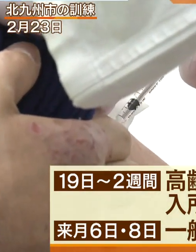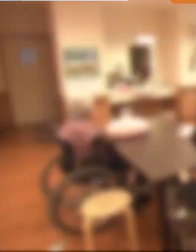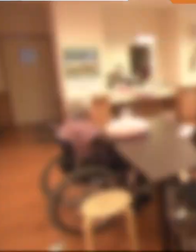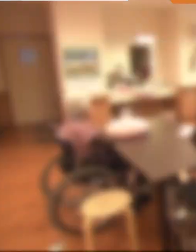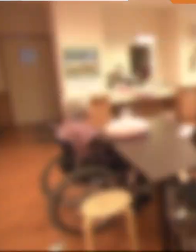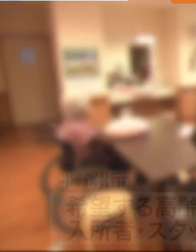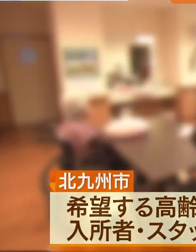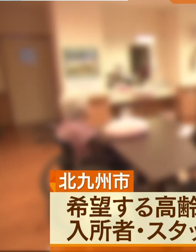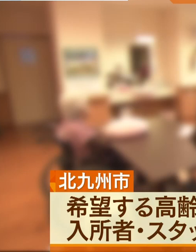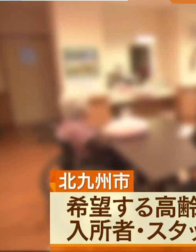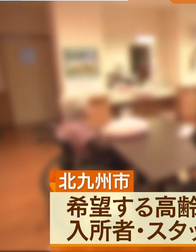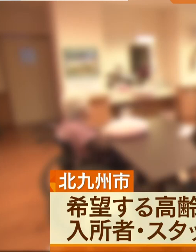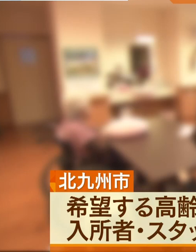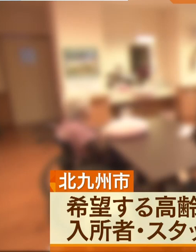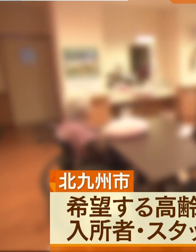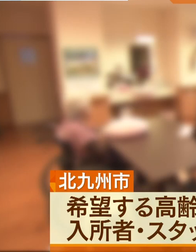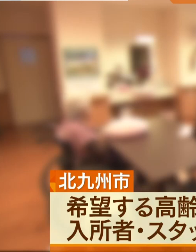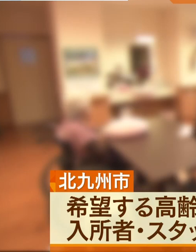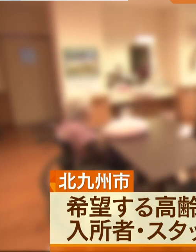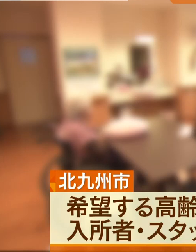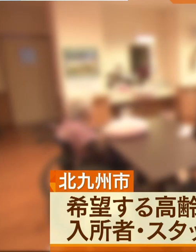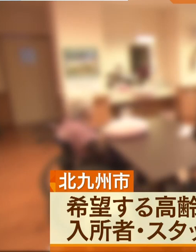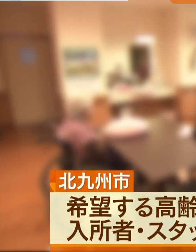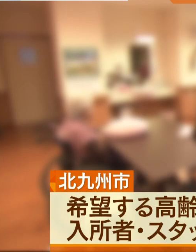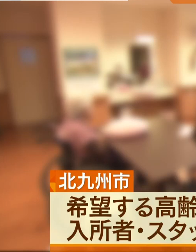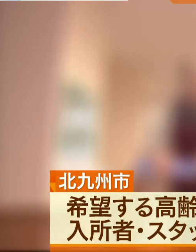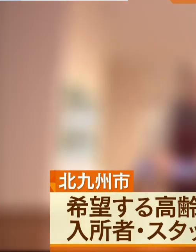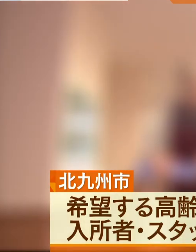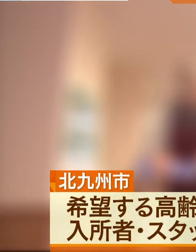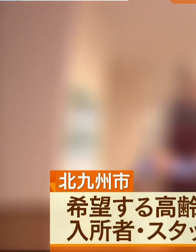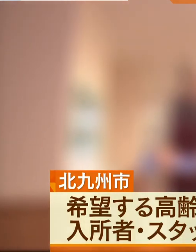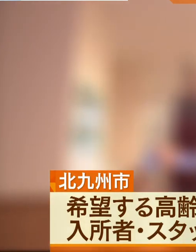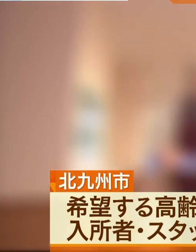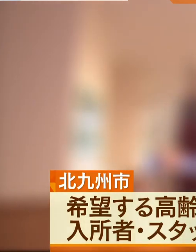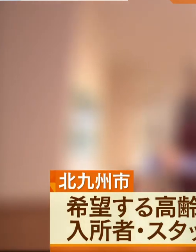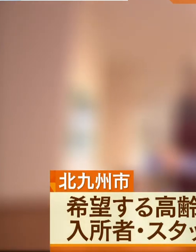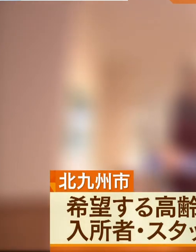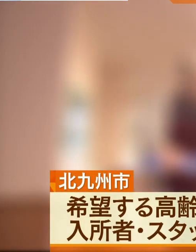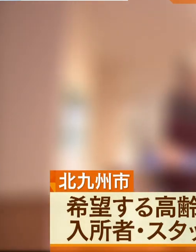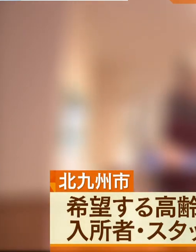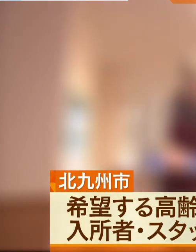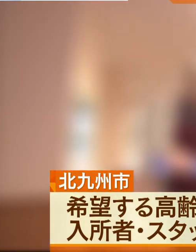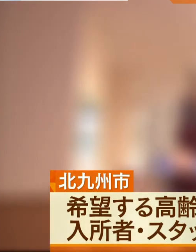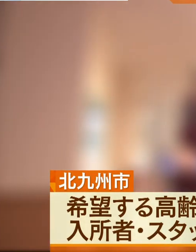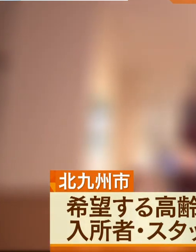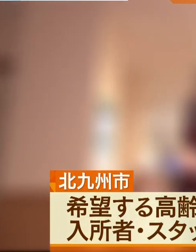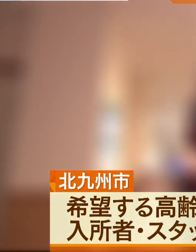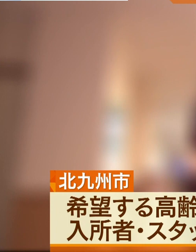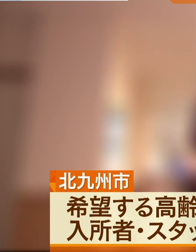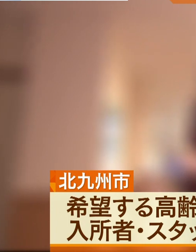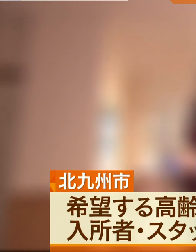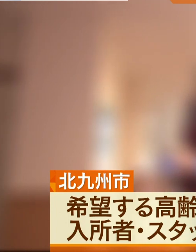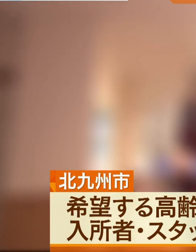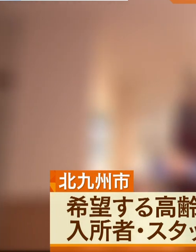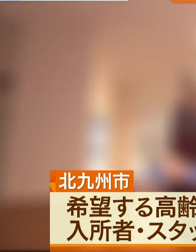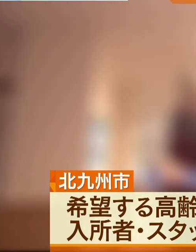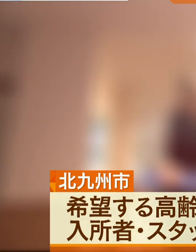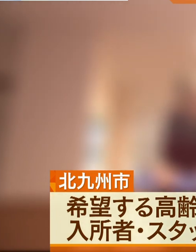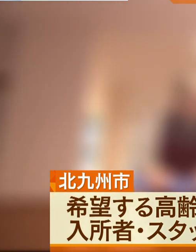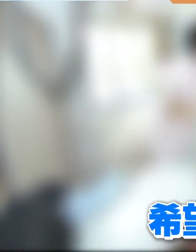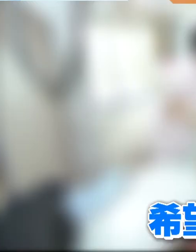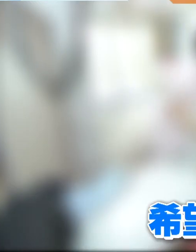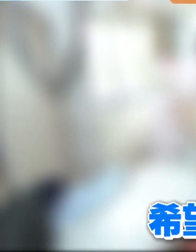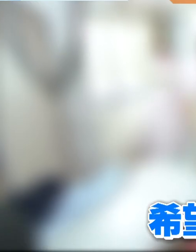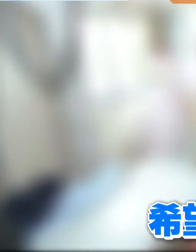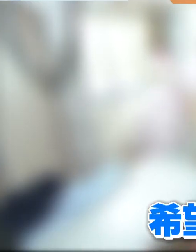集団接種が行われる予定です。また市が無料で募っている高齢者施設などの入所者スタッフ全員の